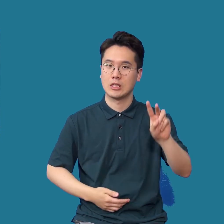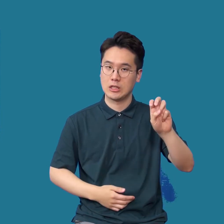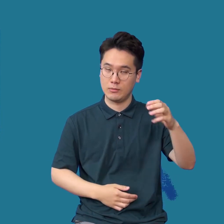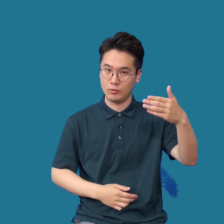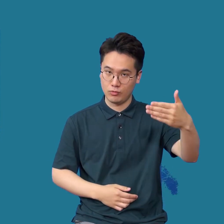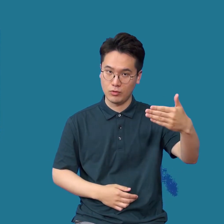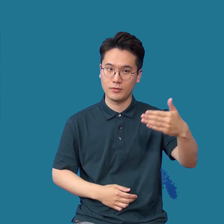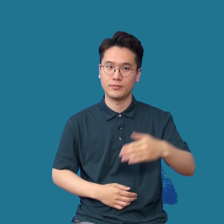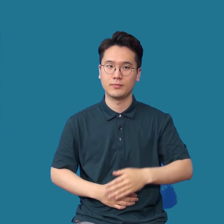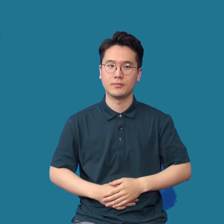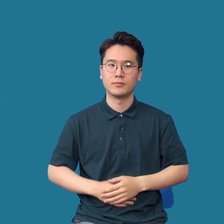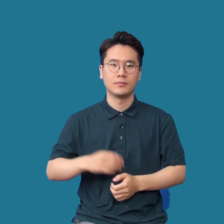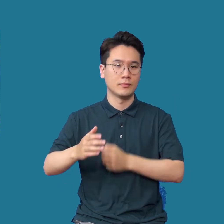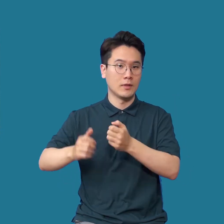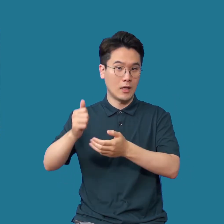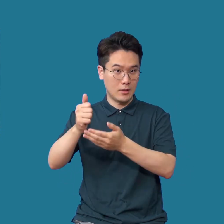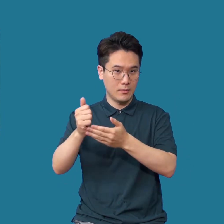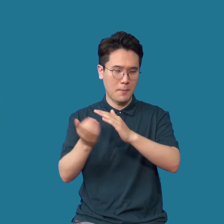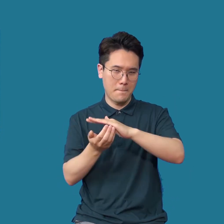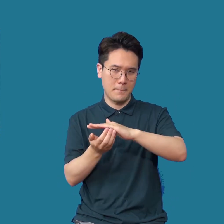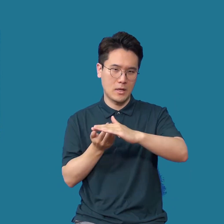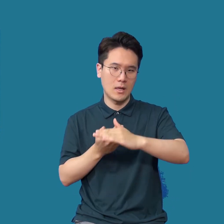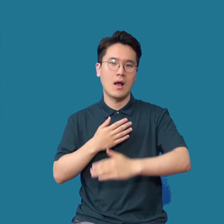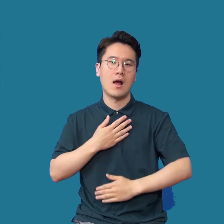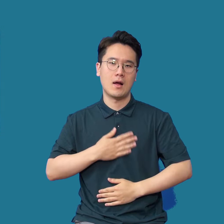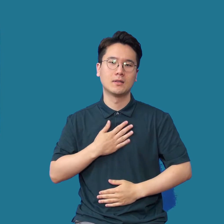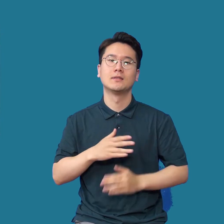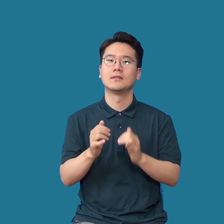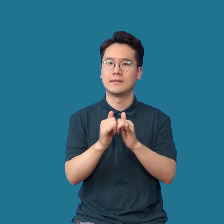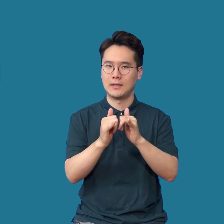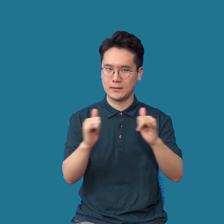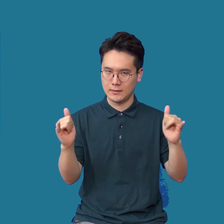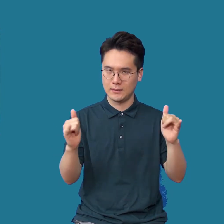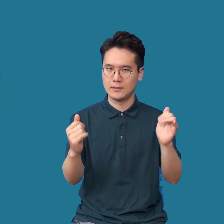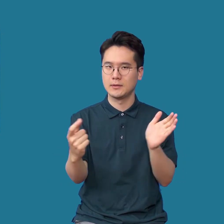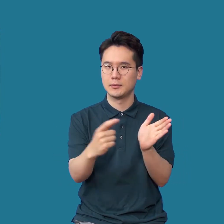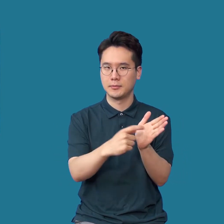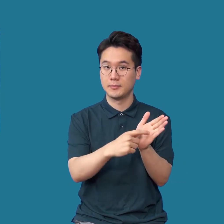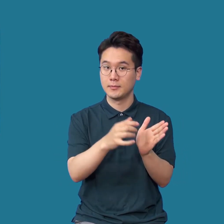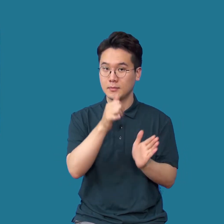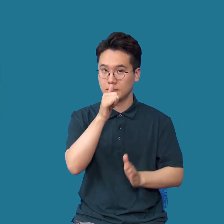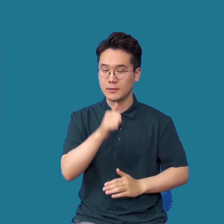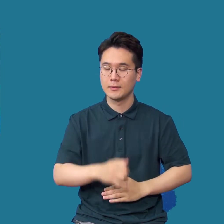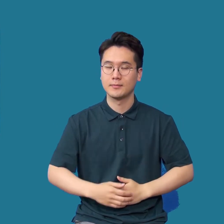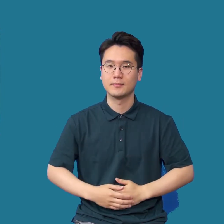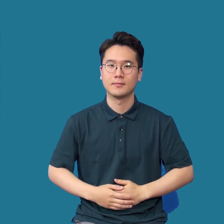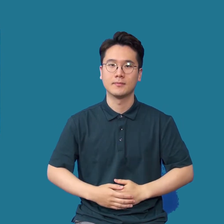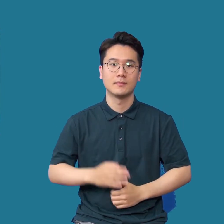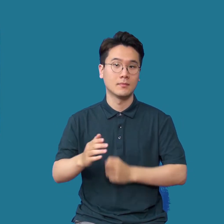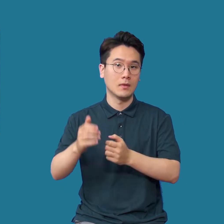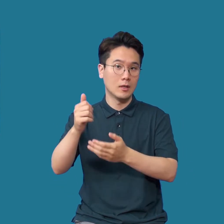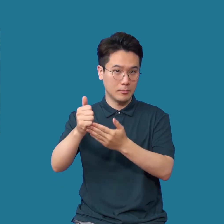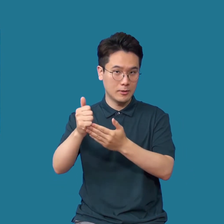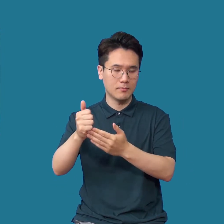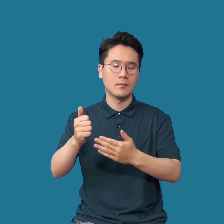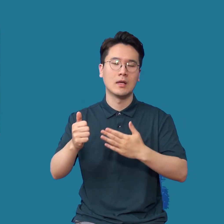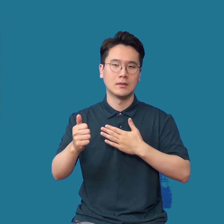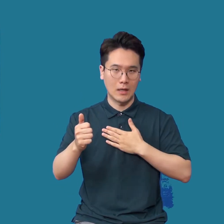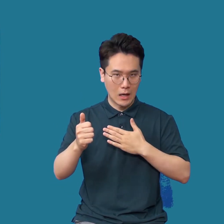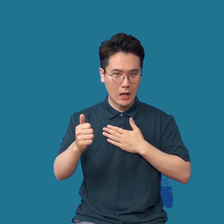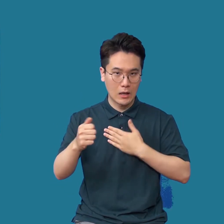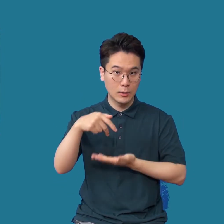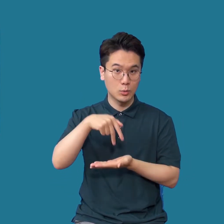29절에 하나님이 미리 아신 자들을 이라고 했습니다. 하나님은 나라는 존재를